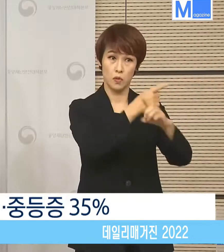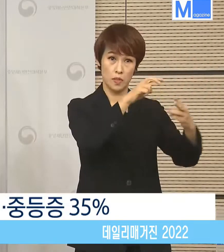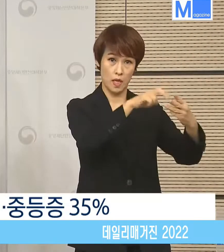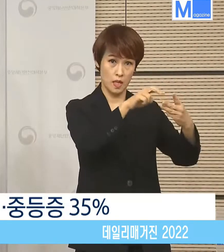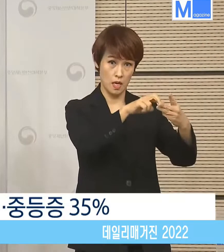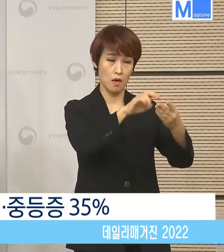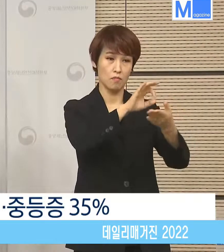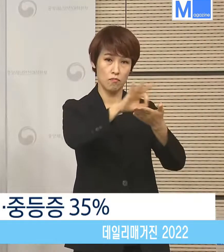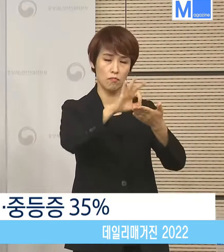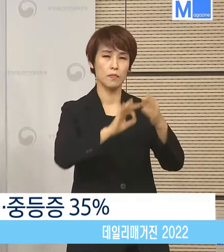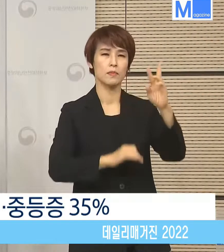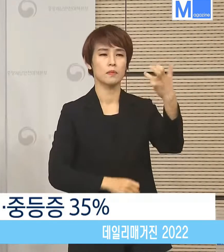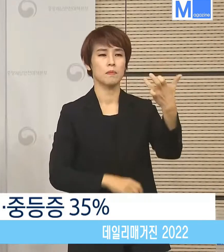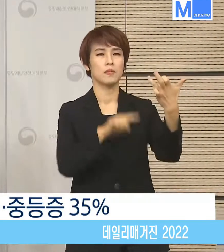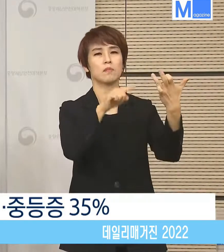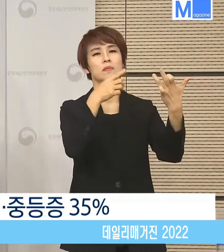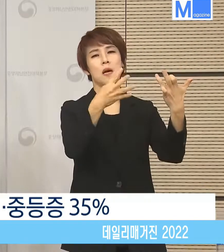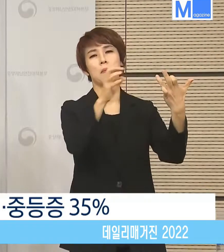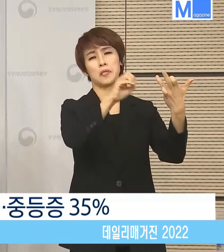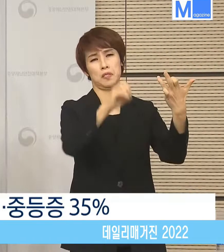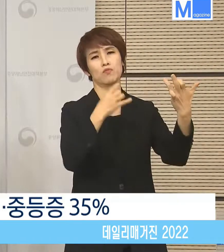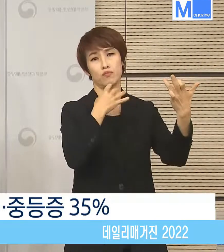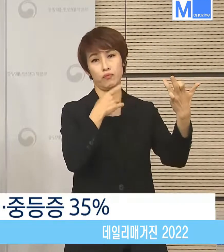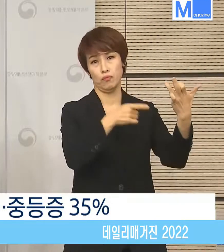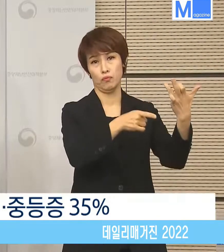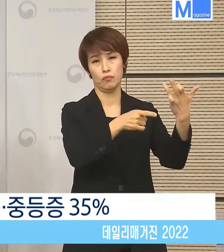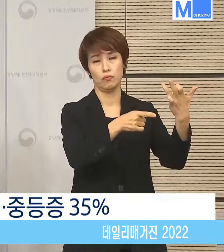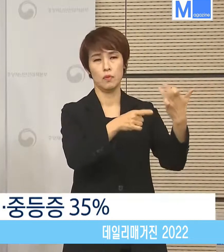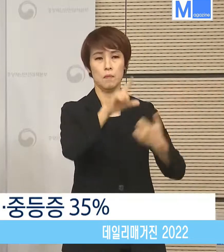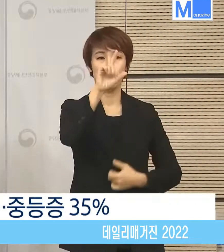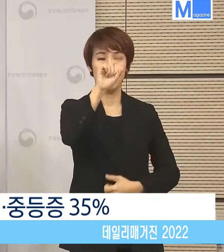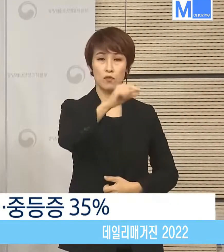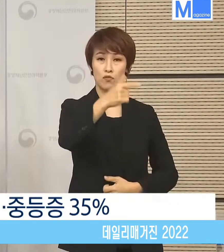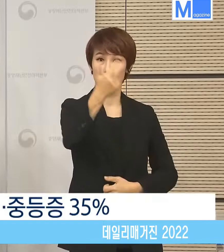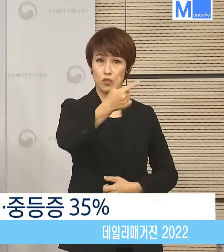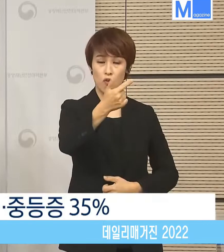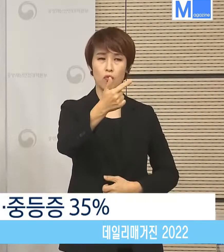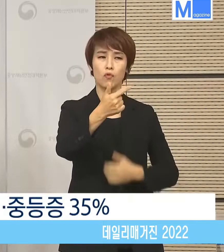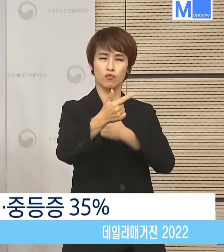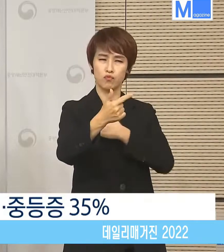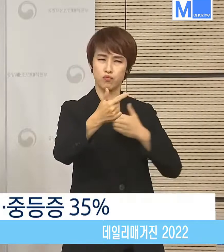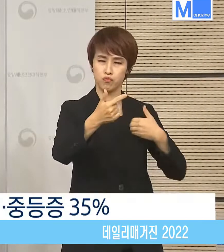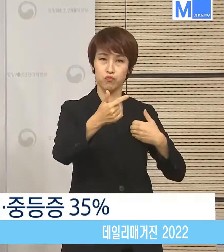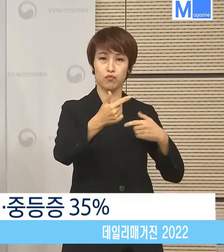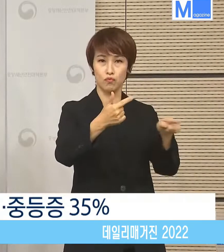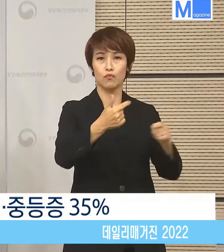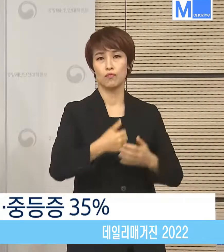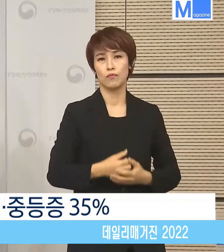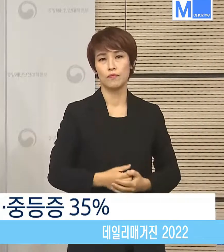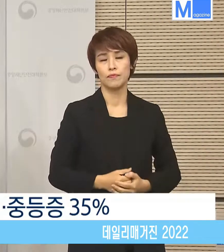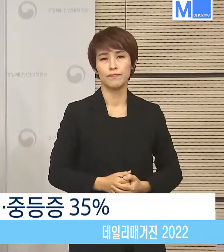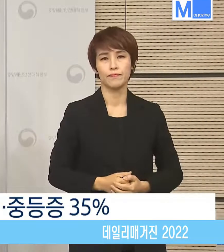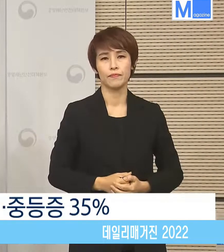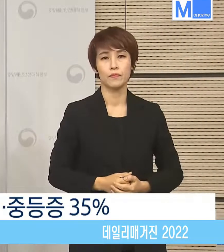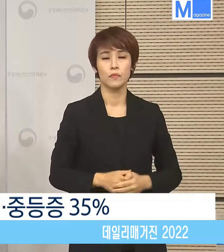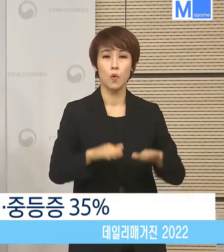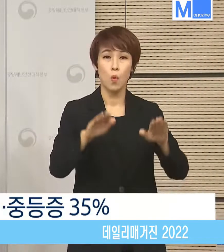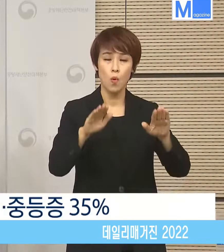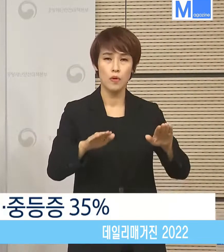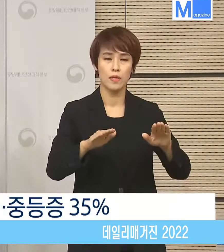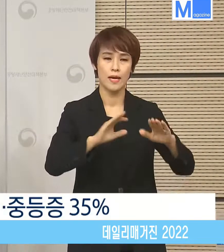생활치료센터는 가동률이 18.4%에 불과하여 16,000개 이상 여유가 있는 상태입니다.